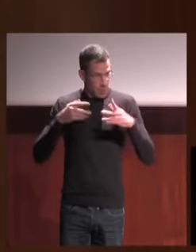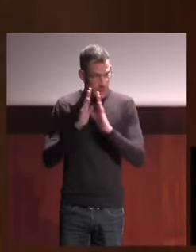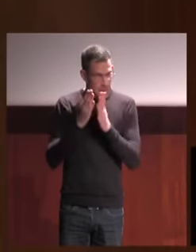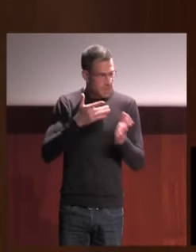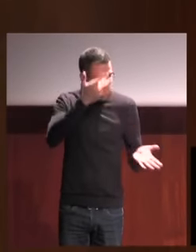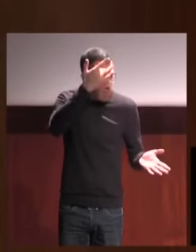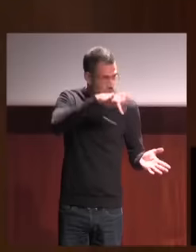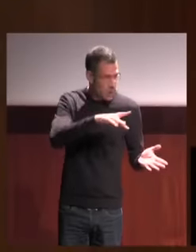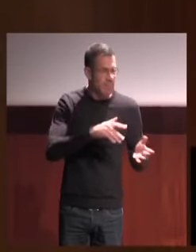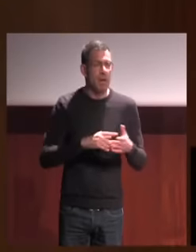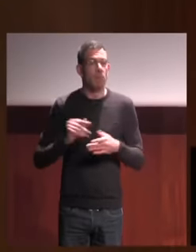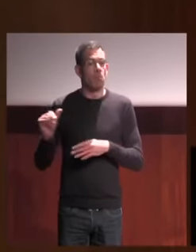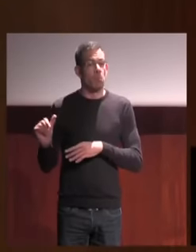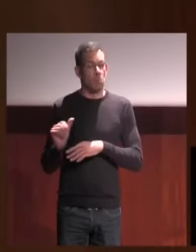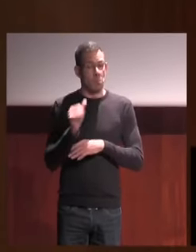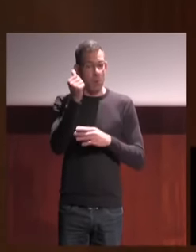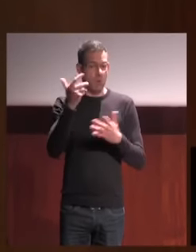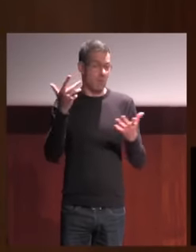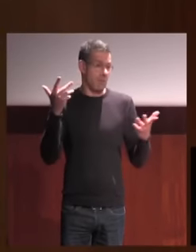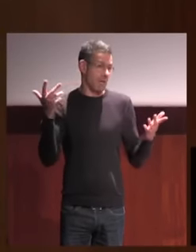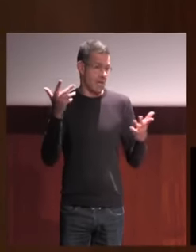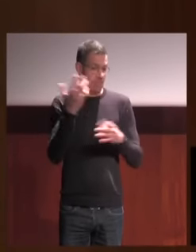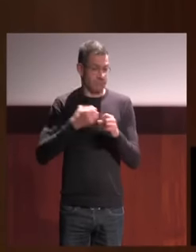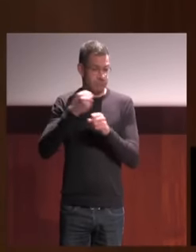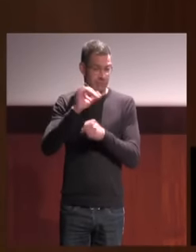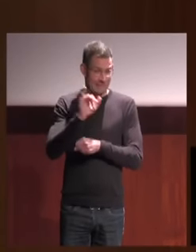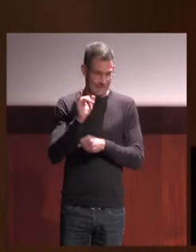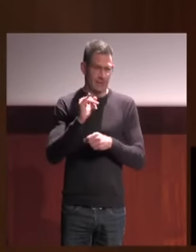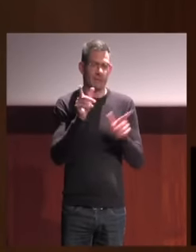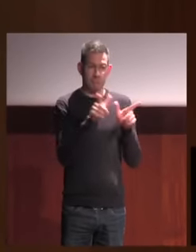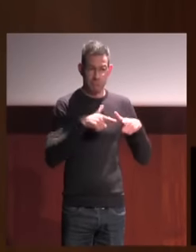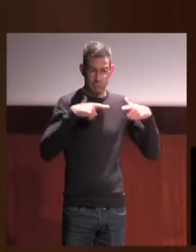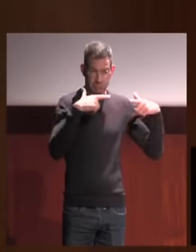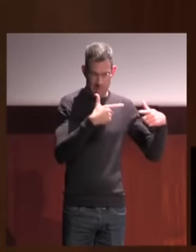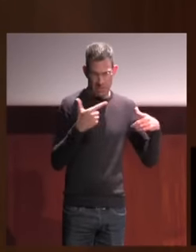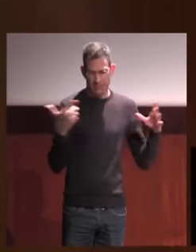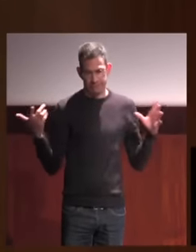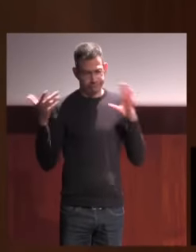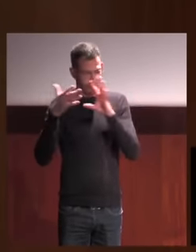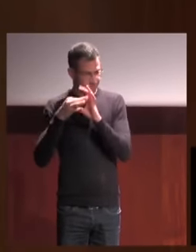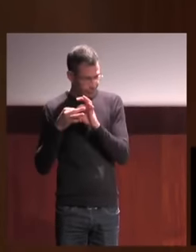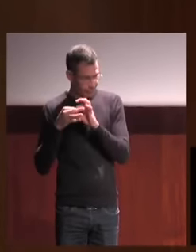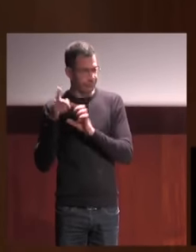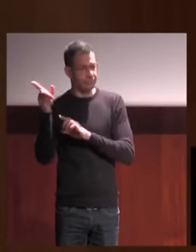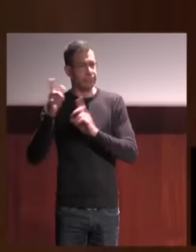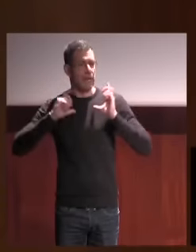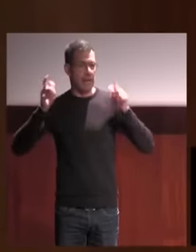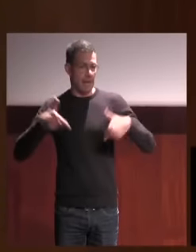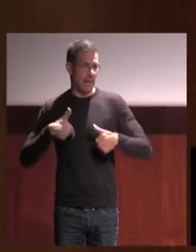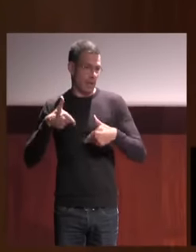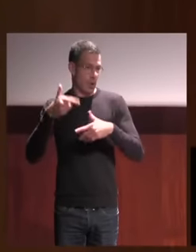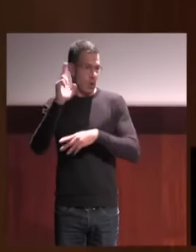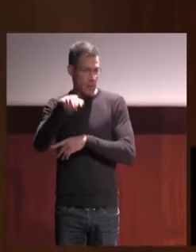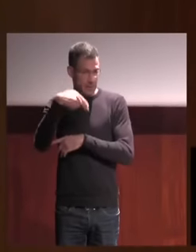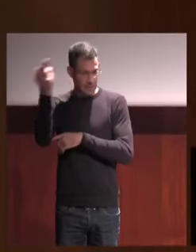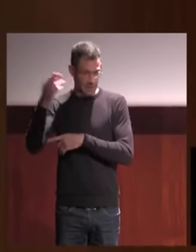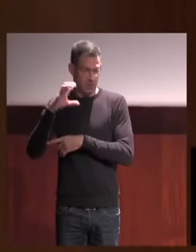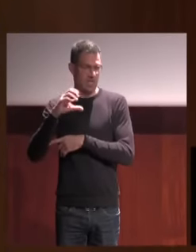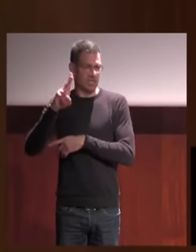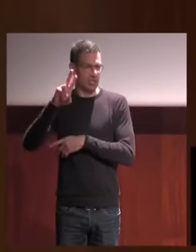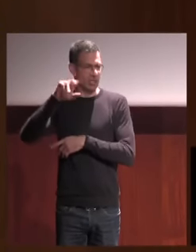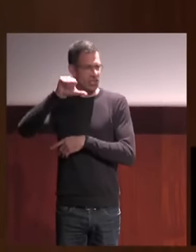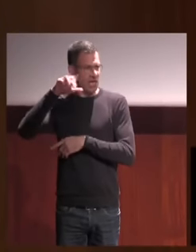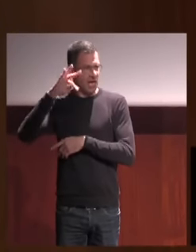qu'ils ont été initiés par la Bibliothèque nationale de France en partenariat avec l'École nationale des chartes et